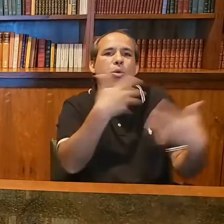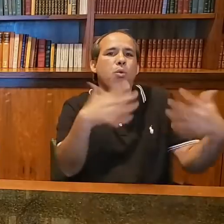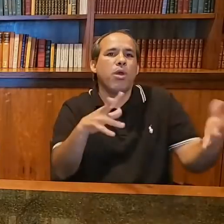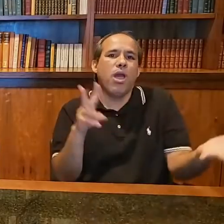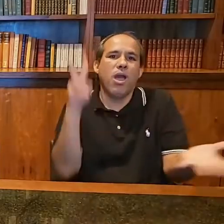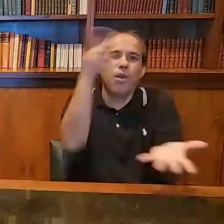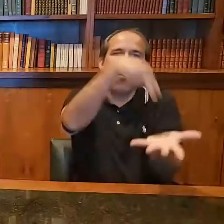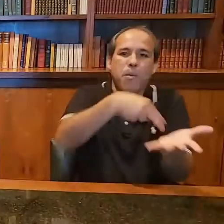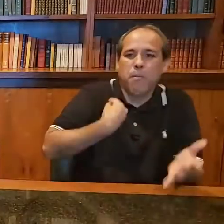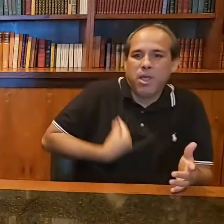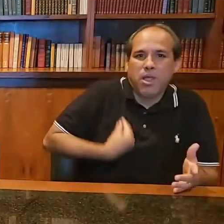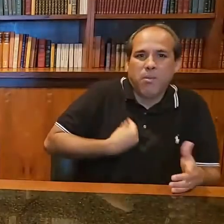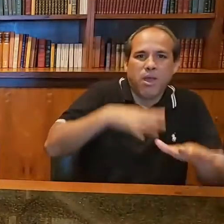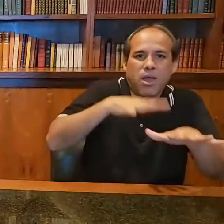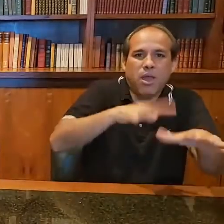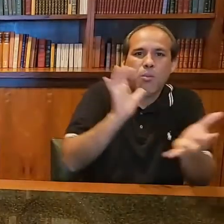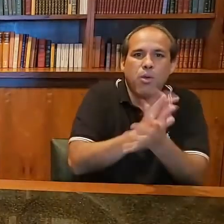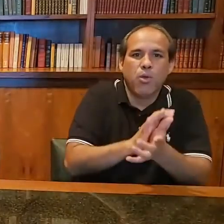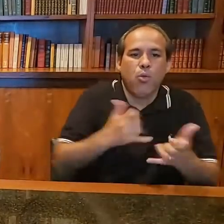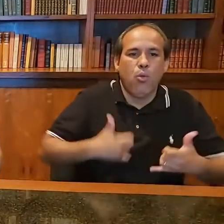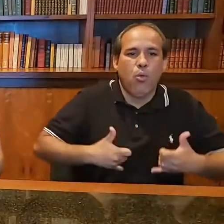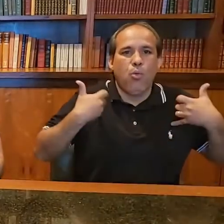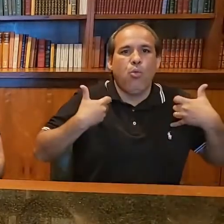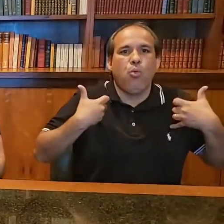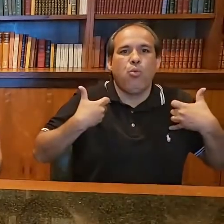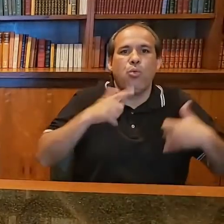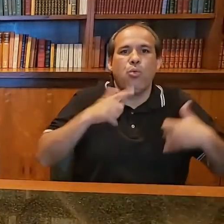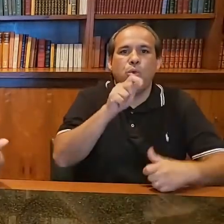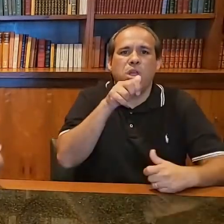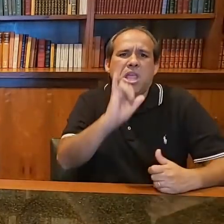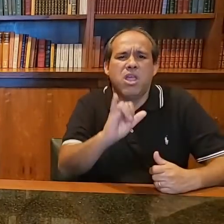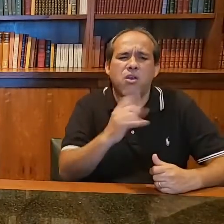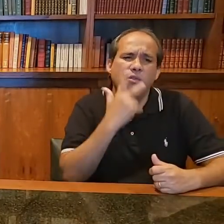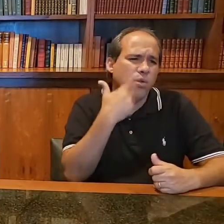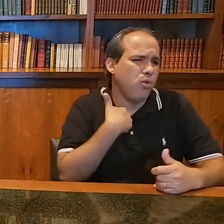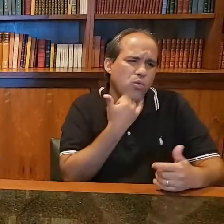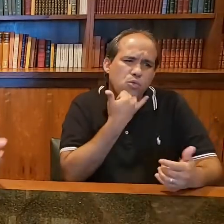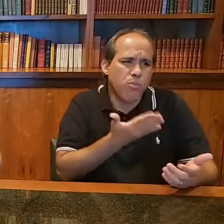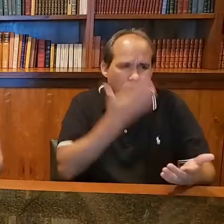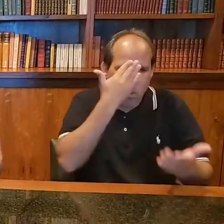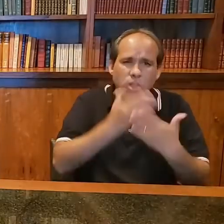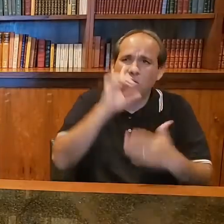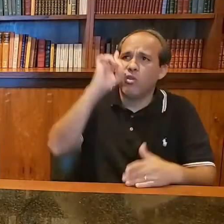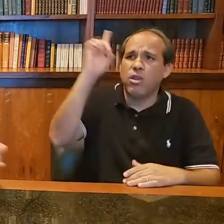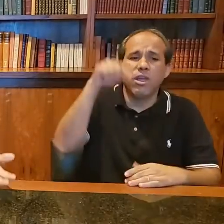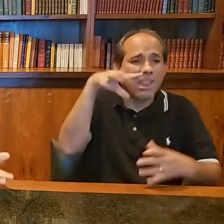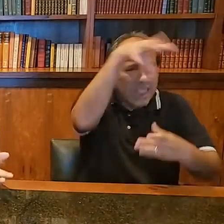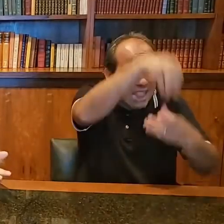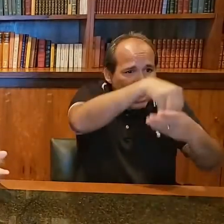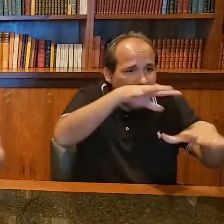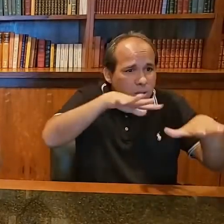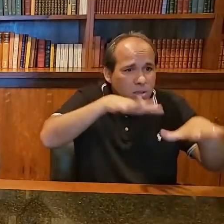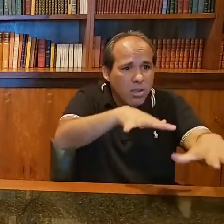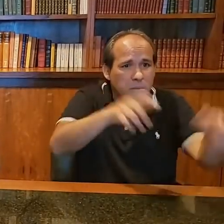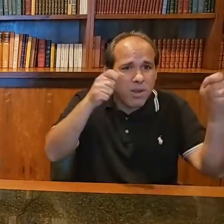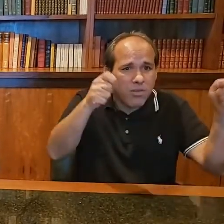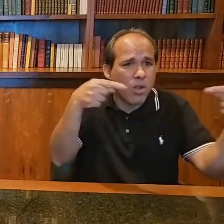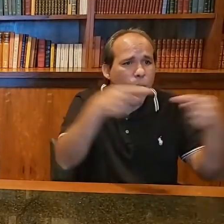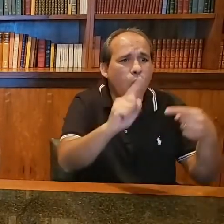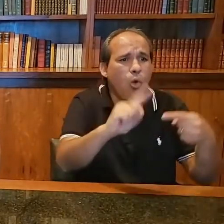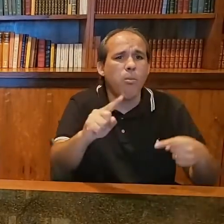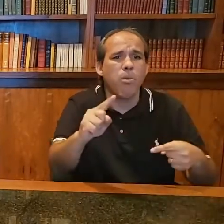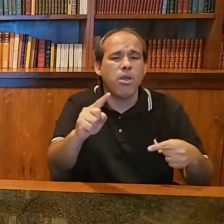gay. Eu falei, Milton, porque acredito em Deus, lá não se promove os bons costumes numa manifestação como essa, e acredito na